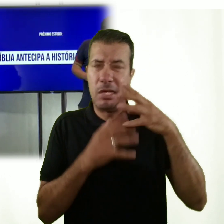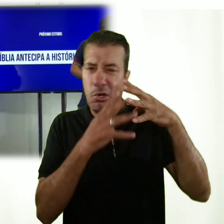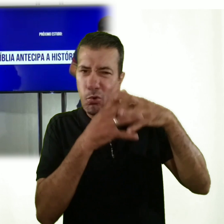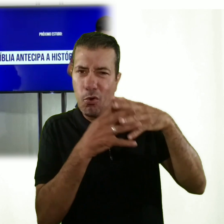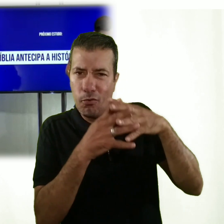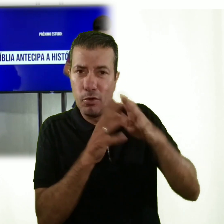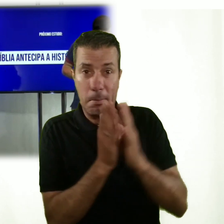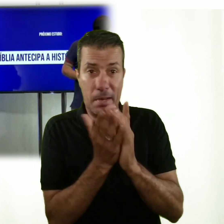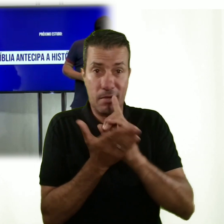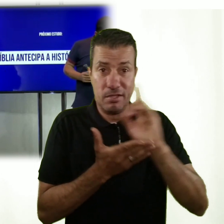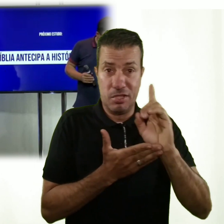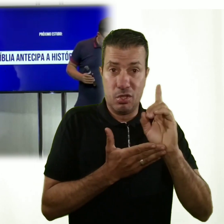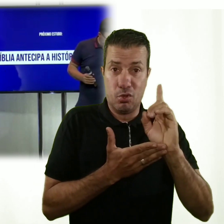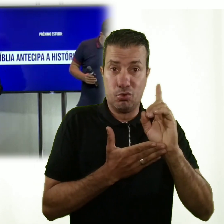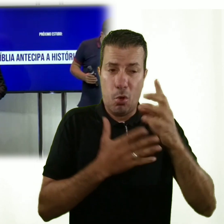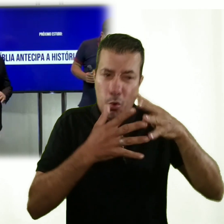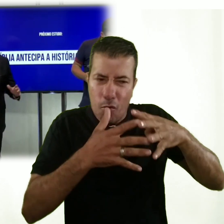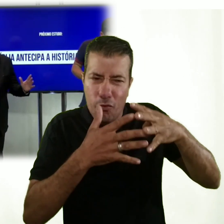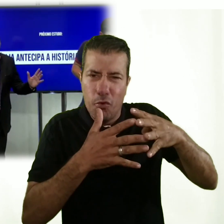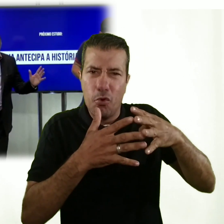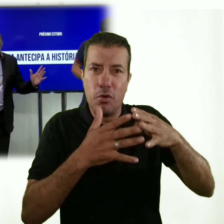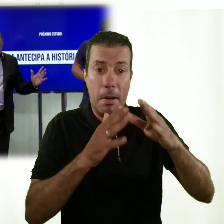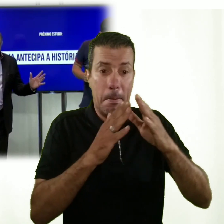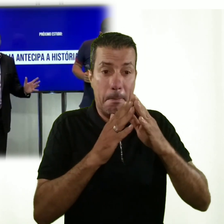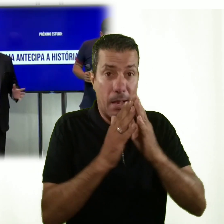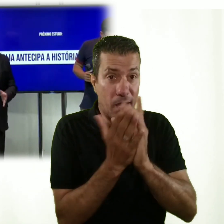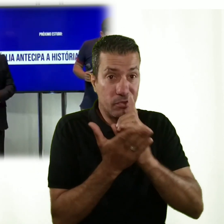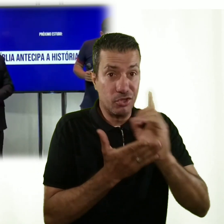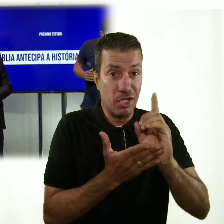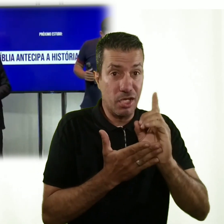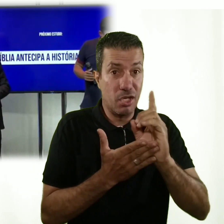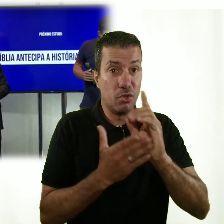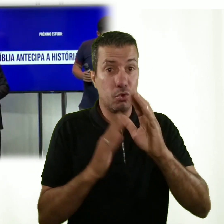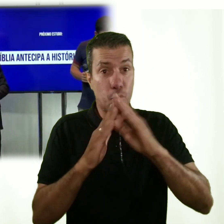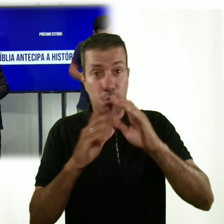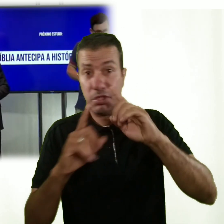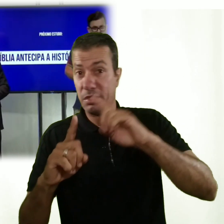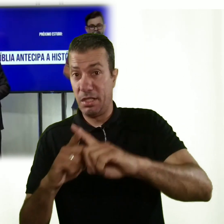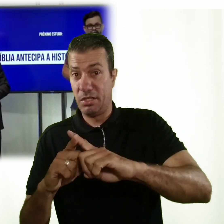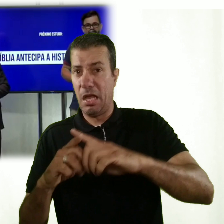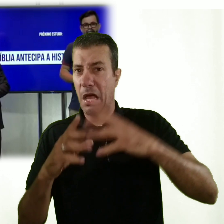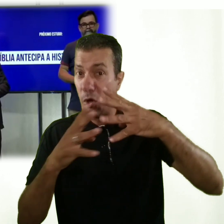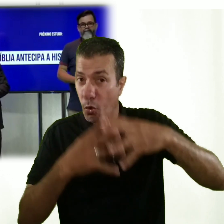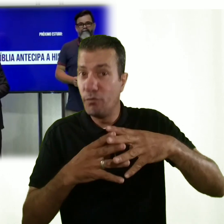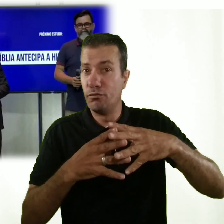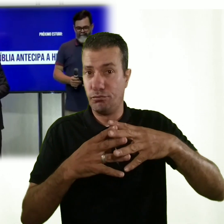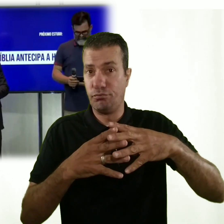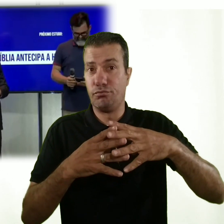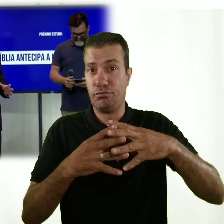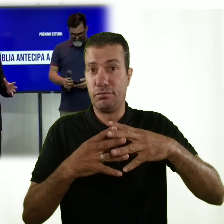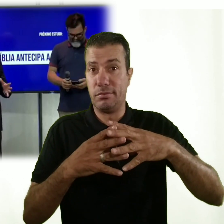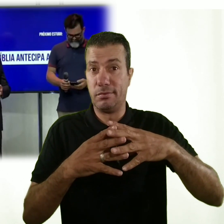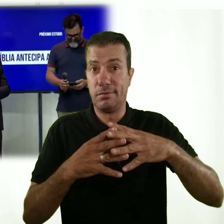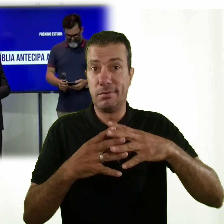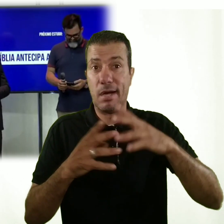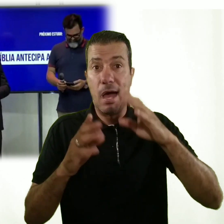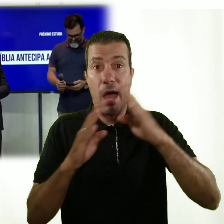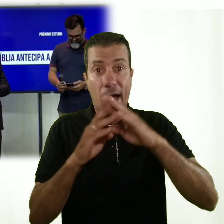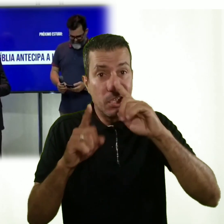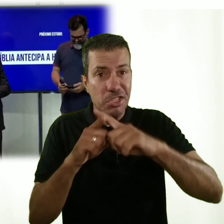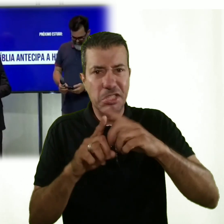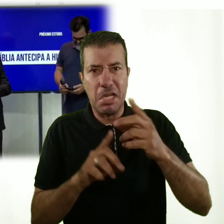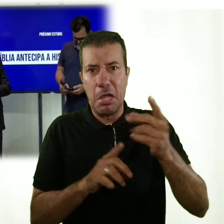igreja, porque vê aí os desmandos da igreja no passado e não quer saber de